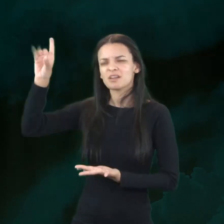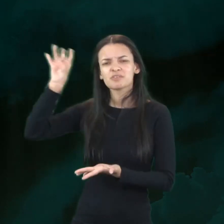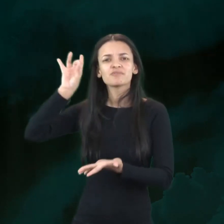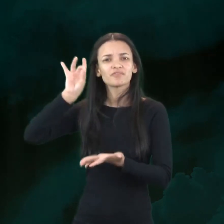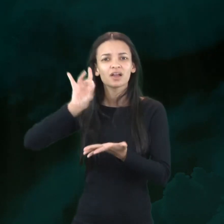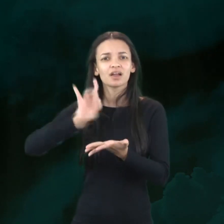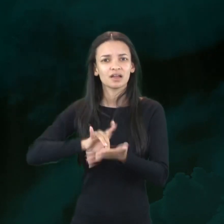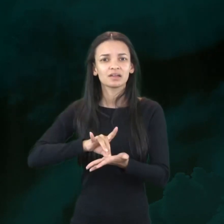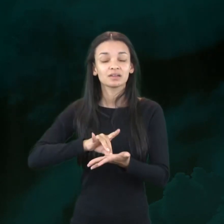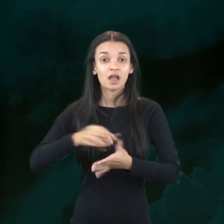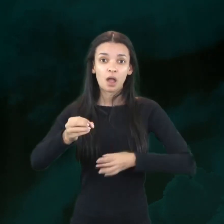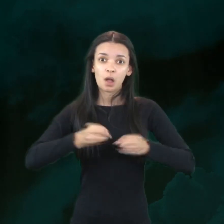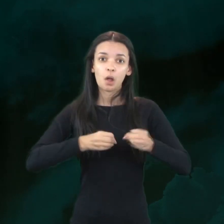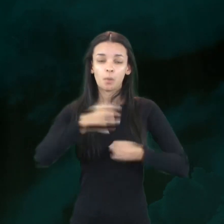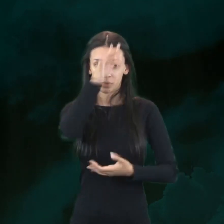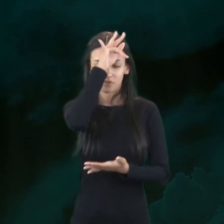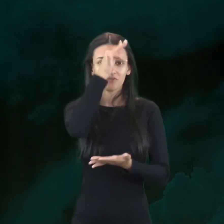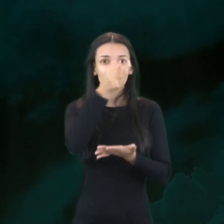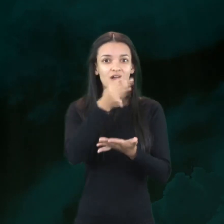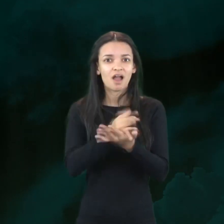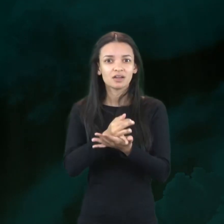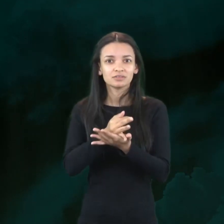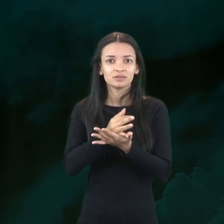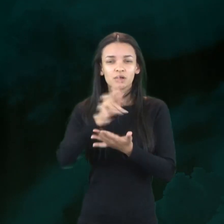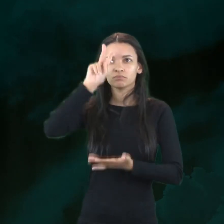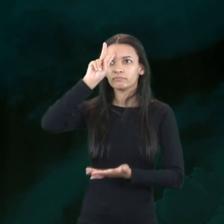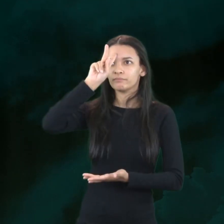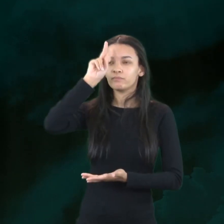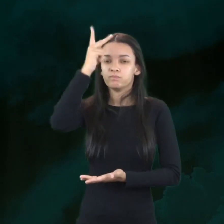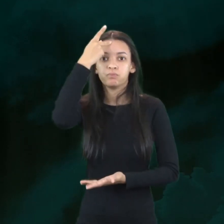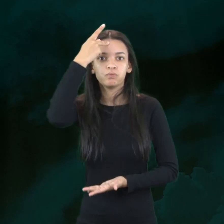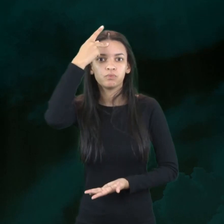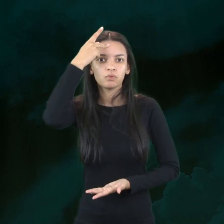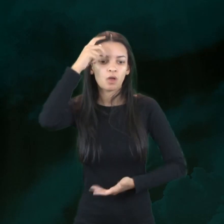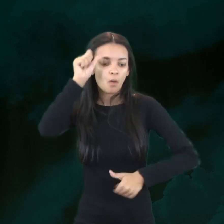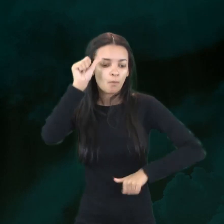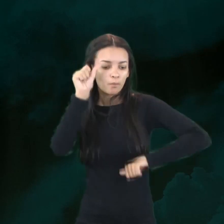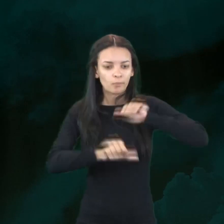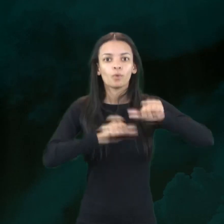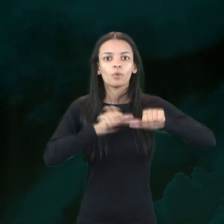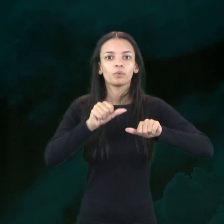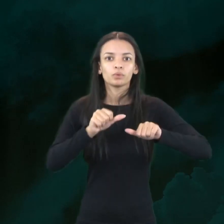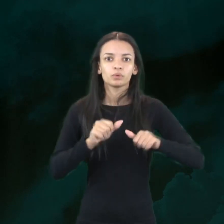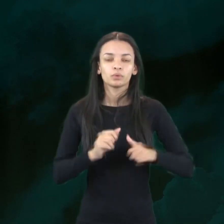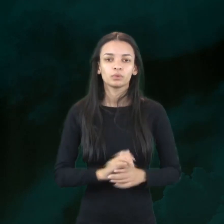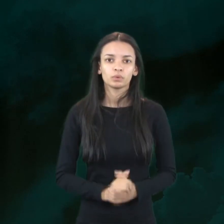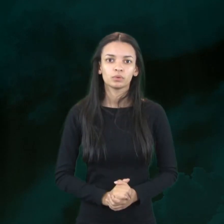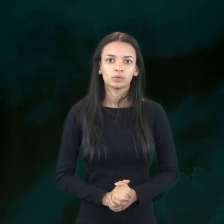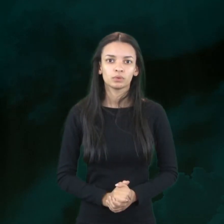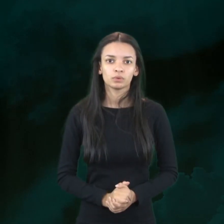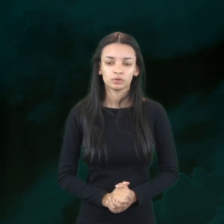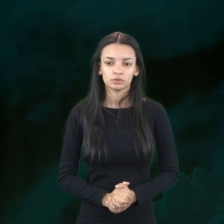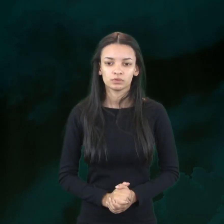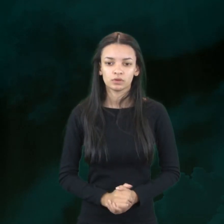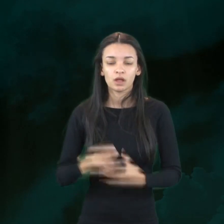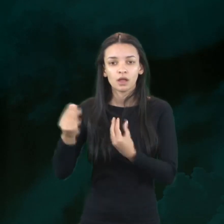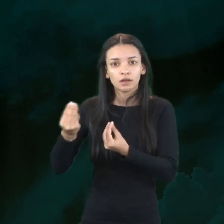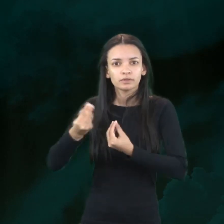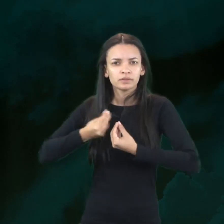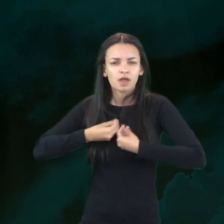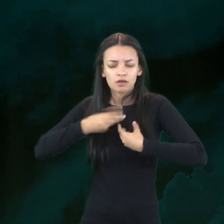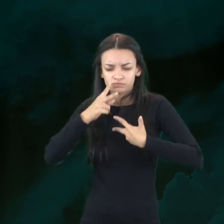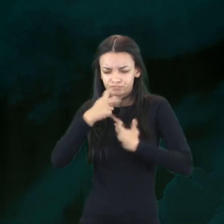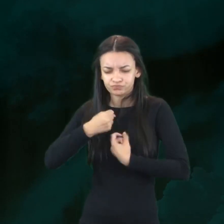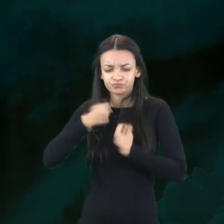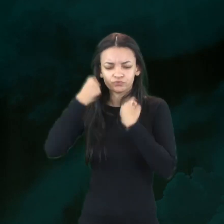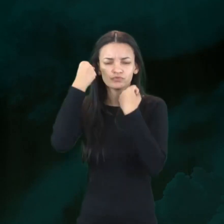fé fez essa conversão. A obra de fé deu poder e força para eles irem contra a